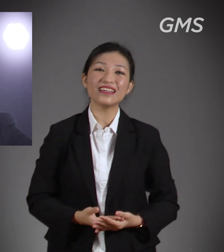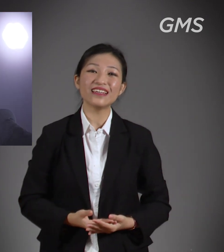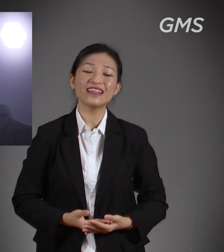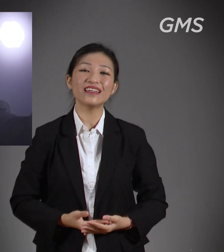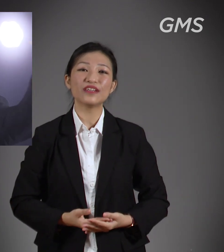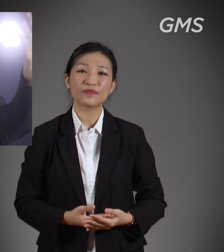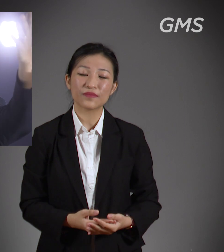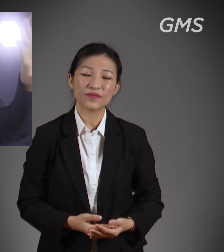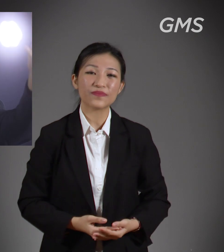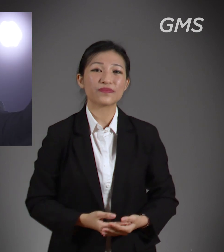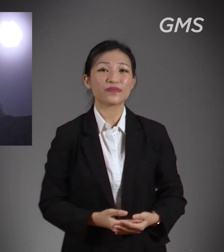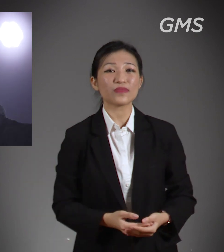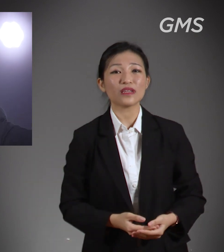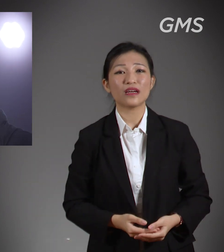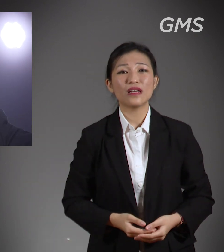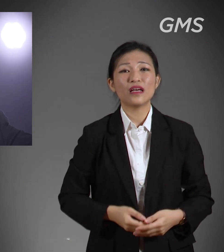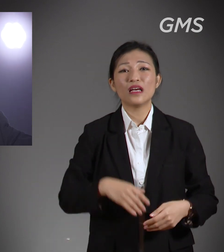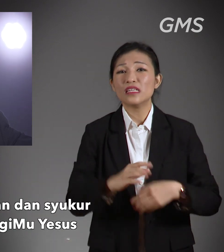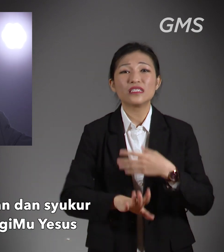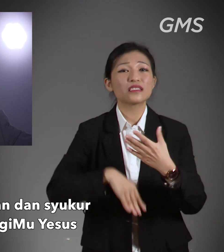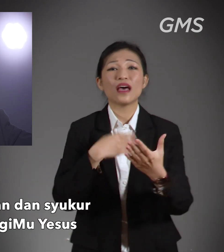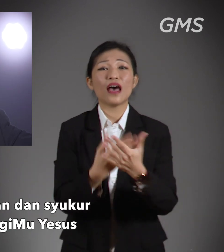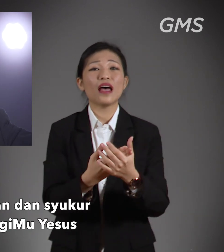kasih. Mari angkat pujian bagi Dia. Oh,